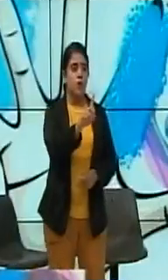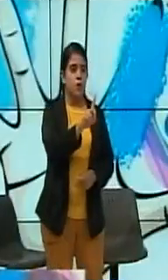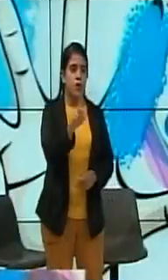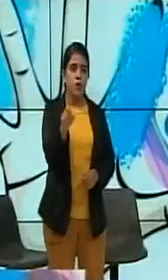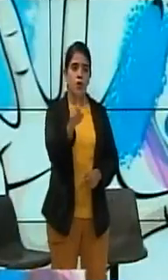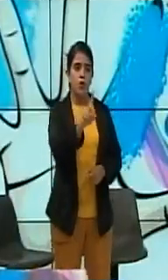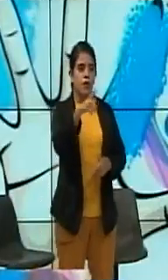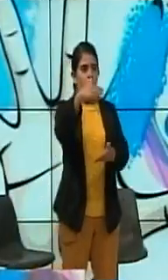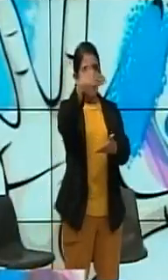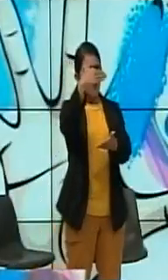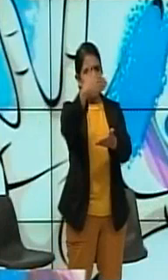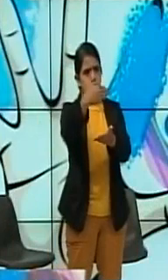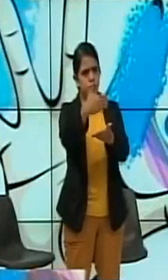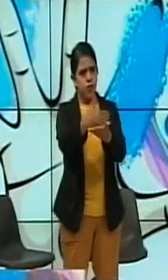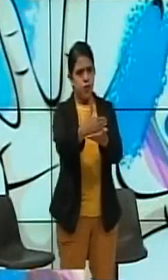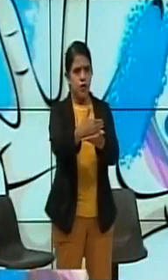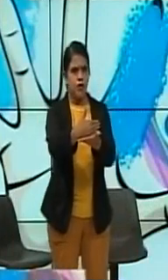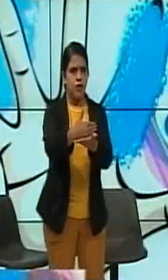existen